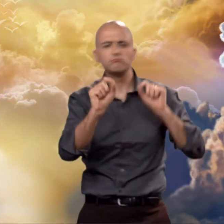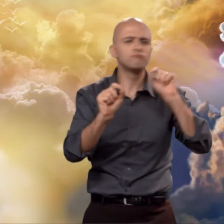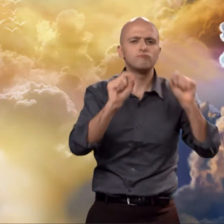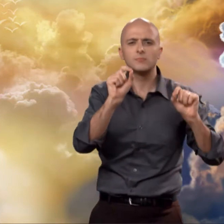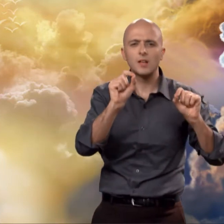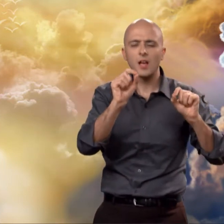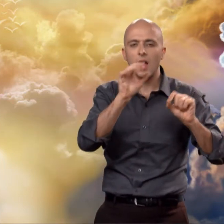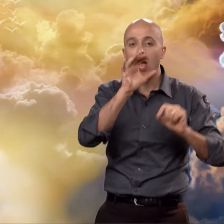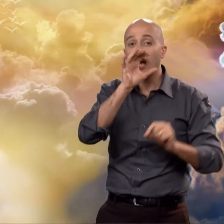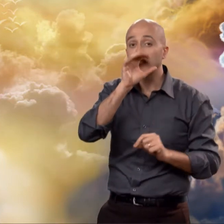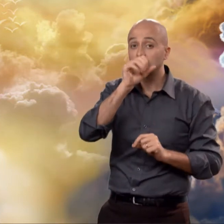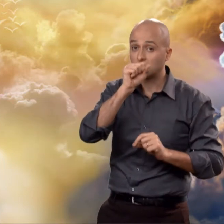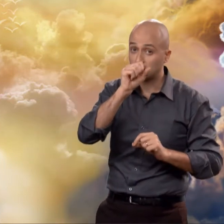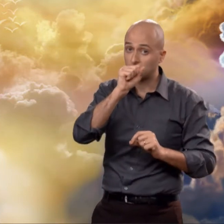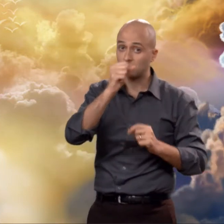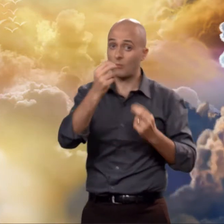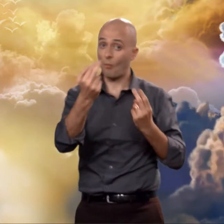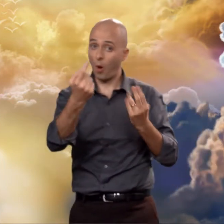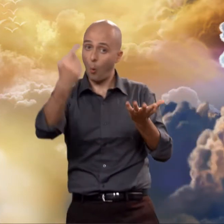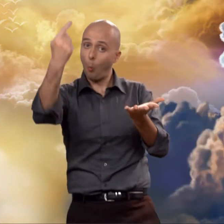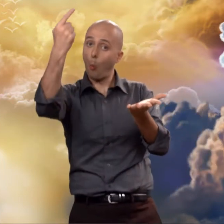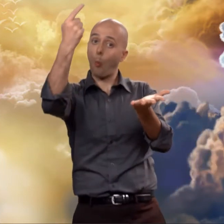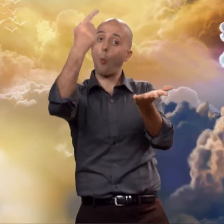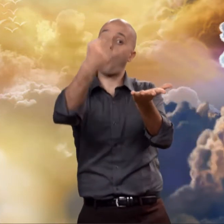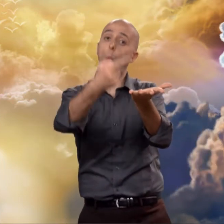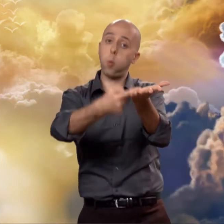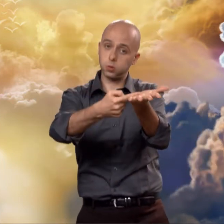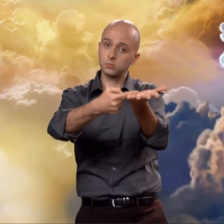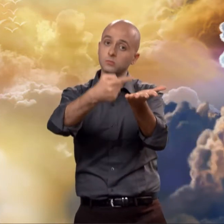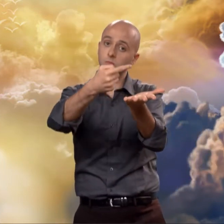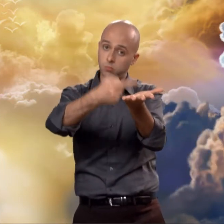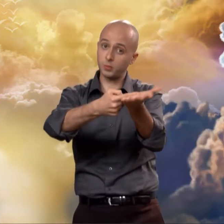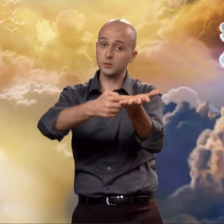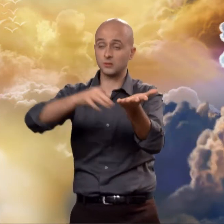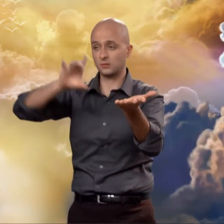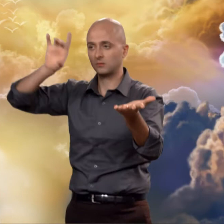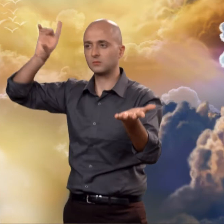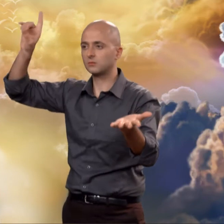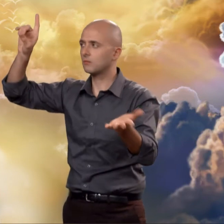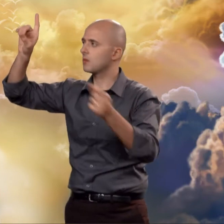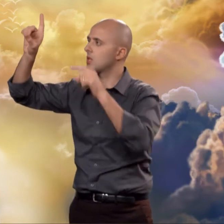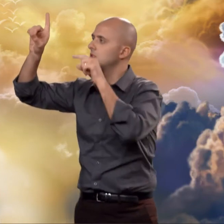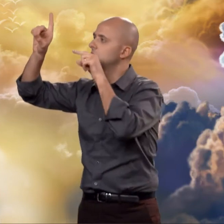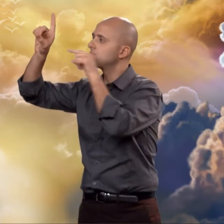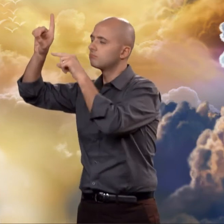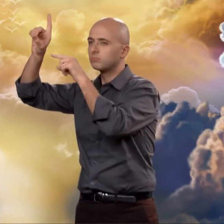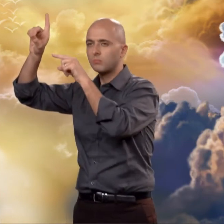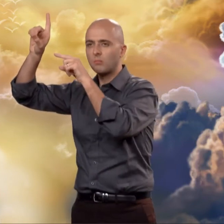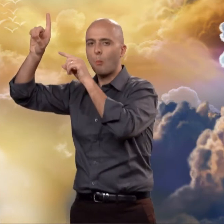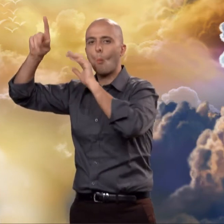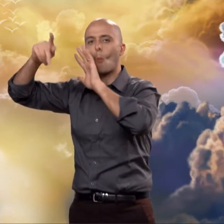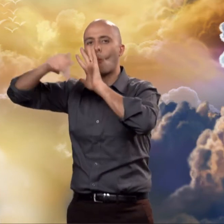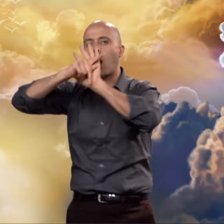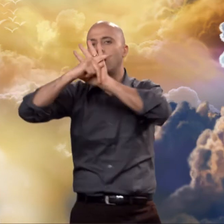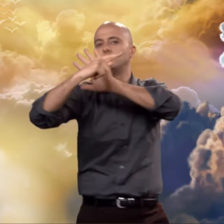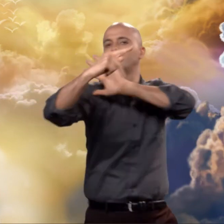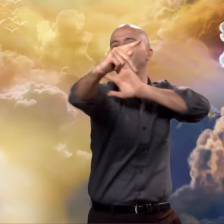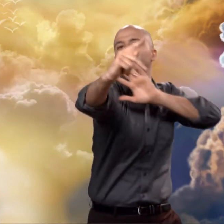seu Deus. Se o sábado tivesse sido guardado por todos, o ser humano sempre teria sido dirigido a